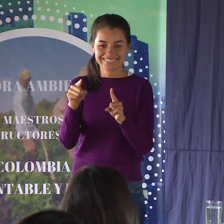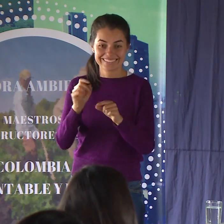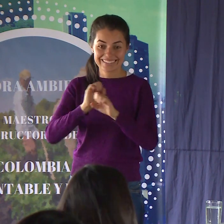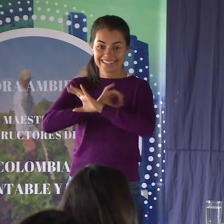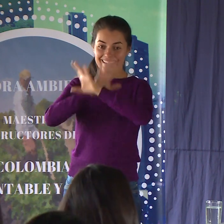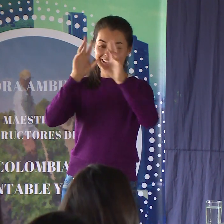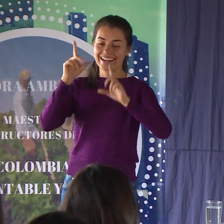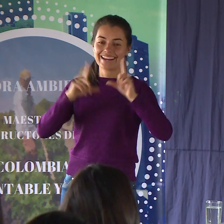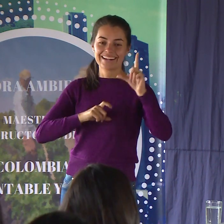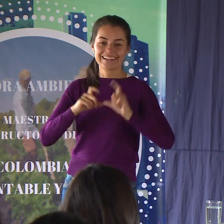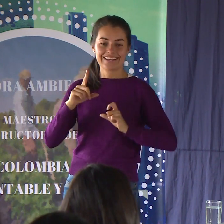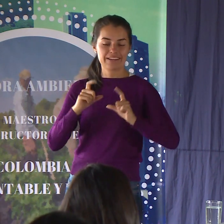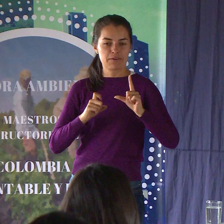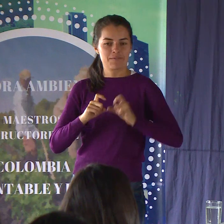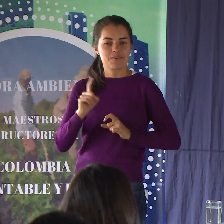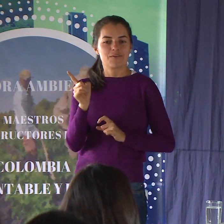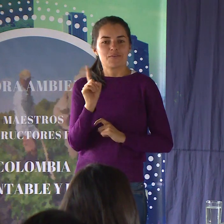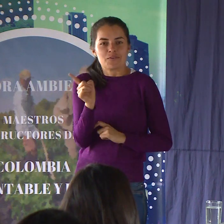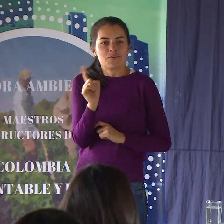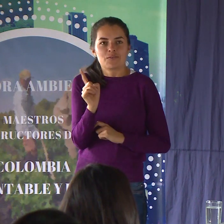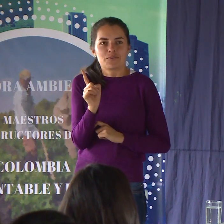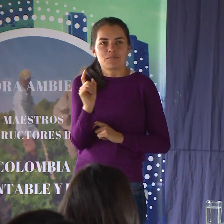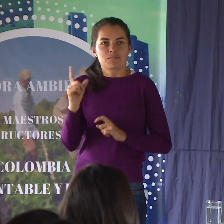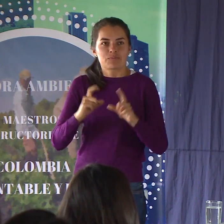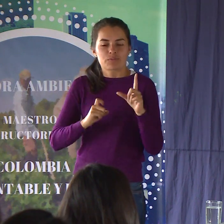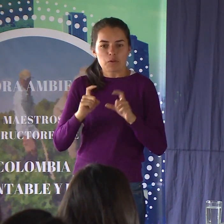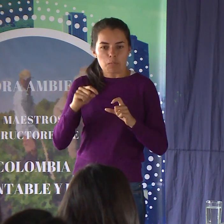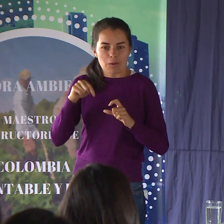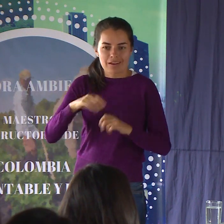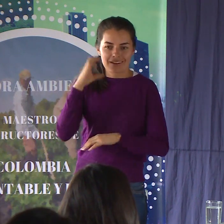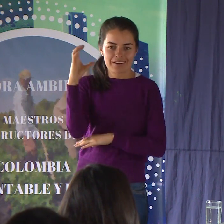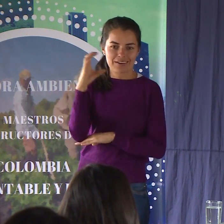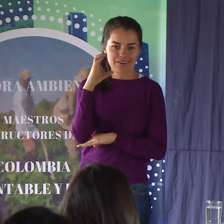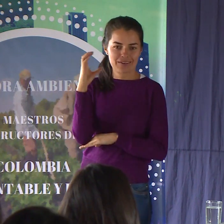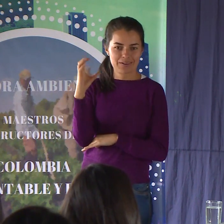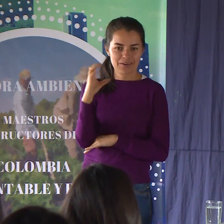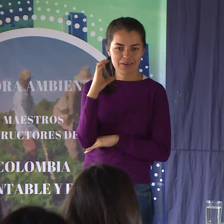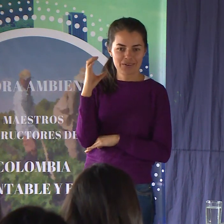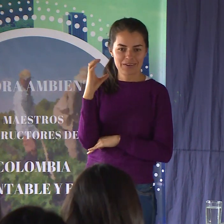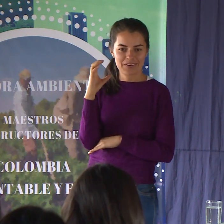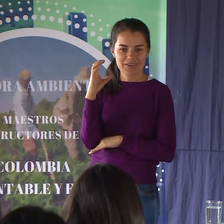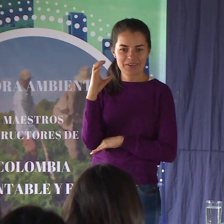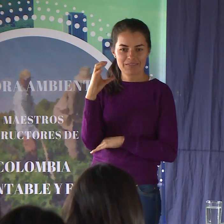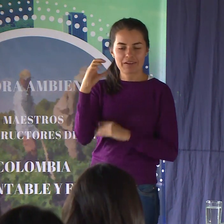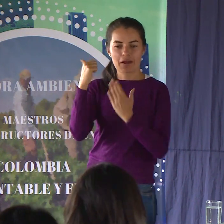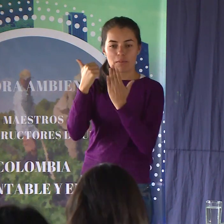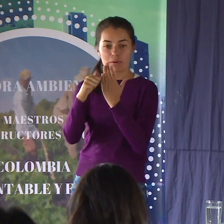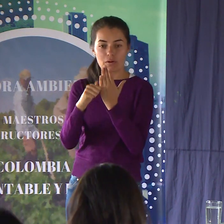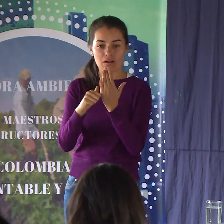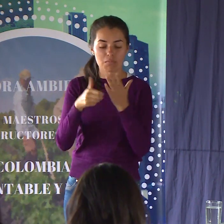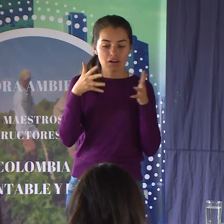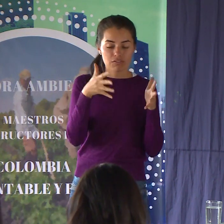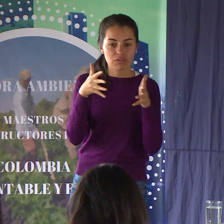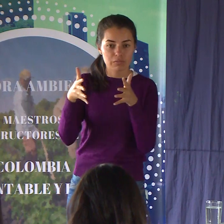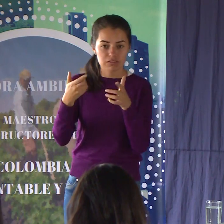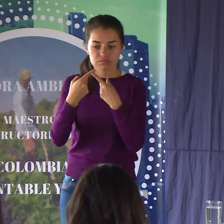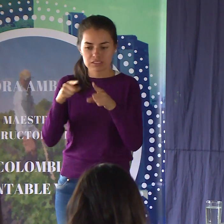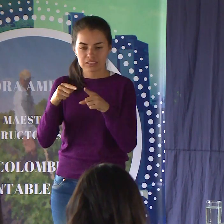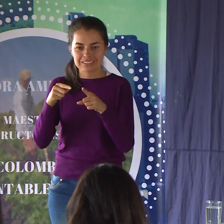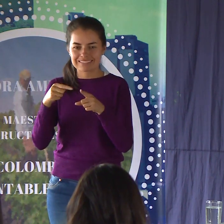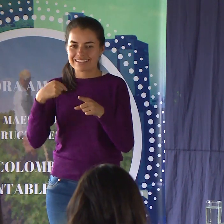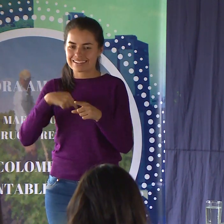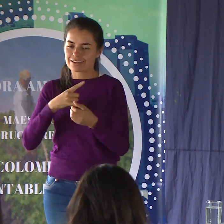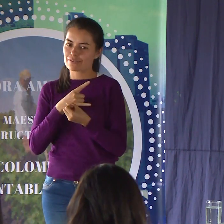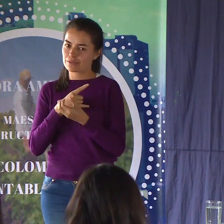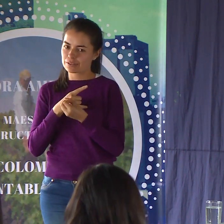turismo no está, no hay en el país otro programa que forme desde la perspectiva que nosotros estamos formando en la